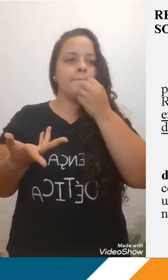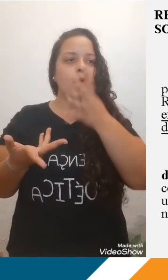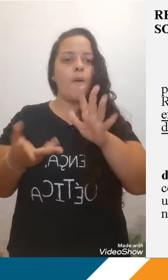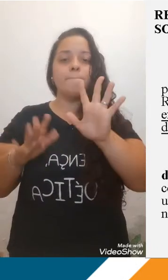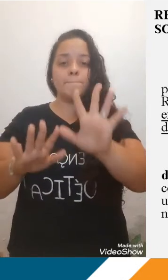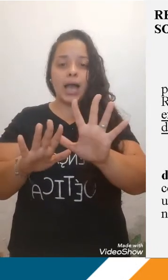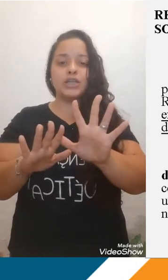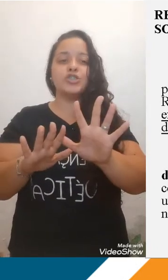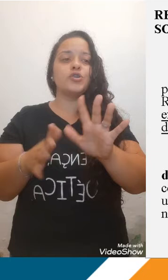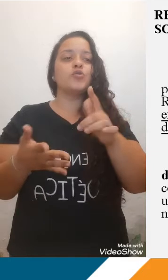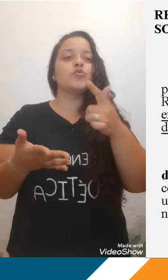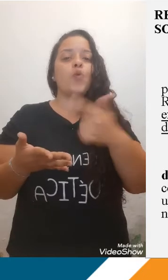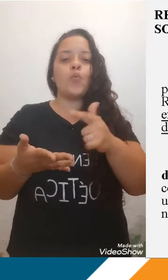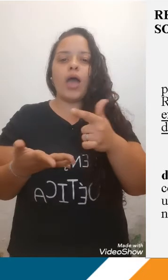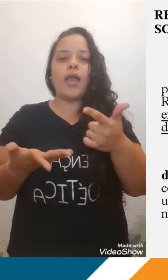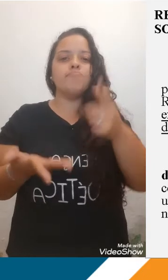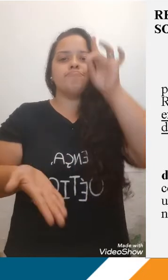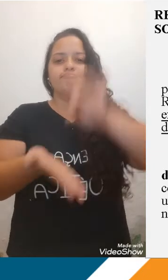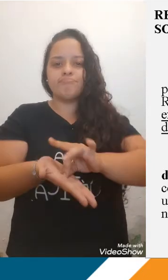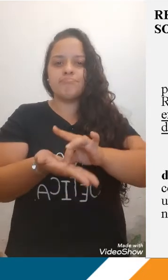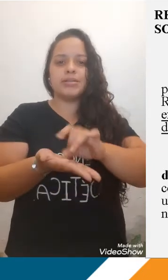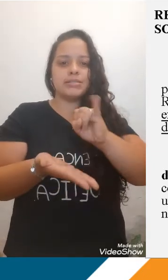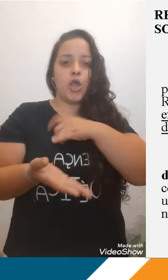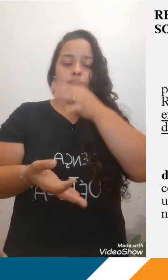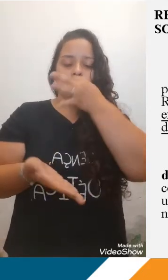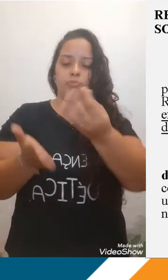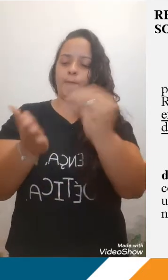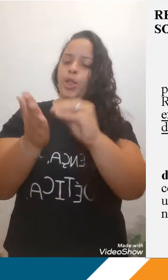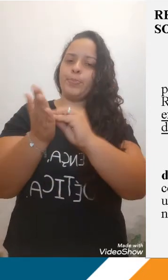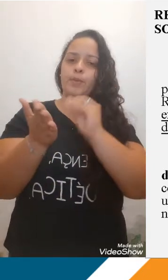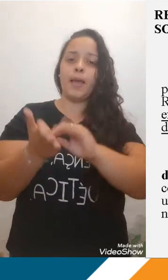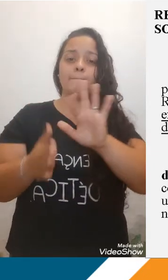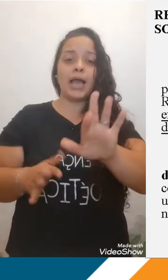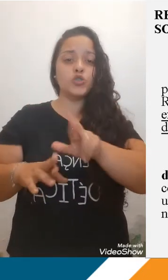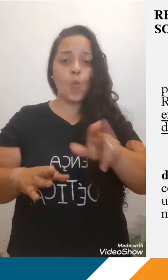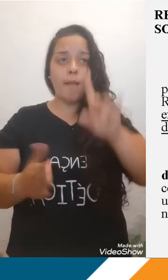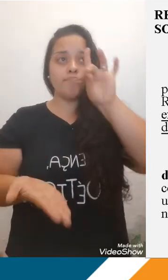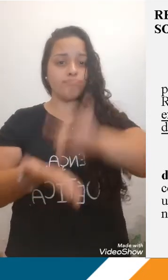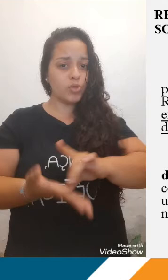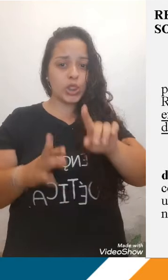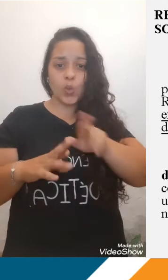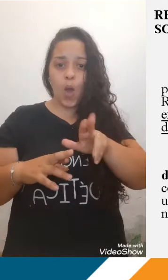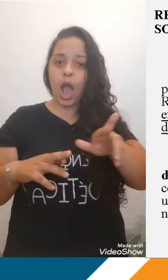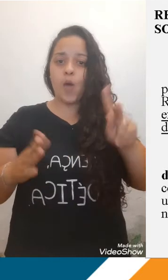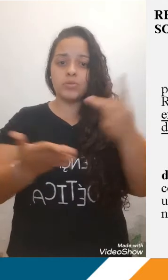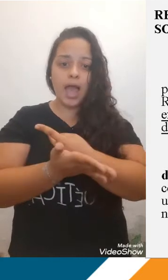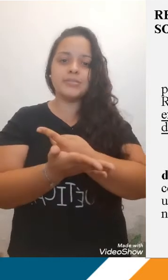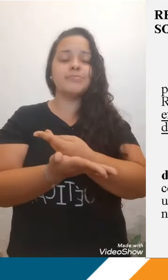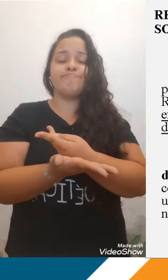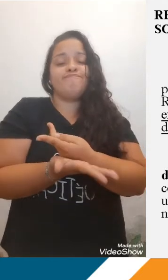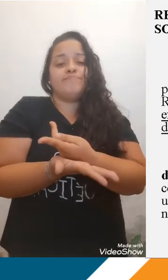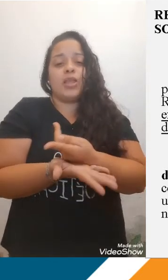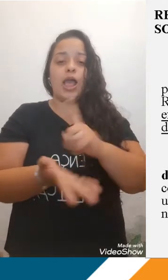cujo fundamento não se percebe na realidade, não é verificável de alguma forma, não vai ter um bom resultado como